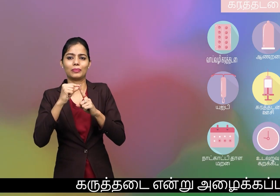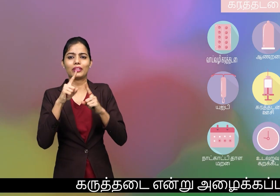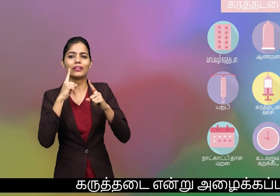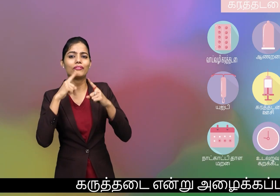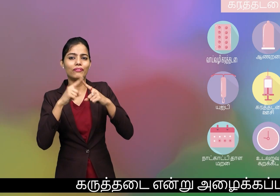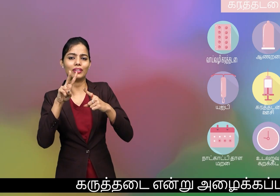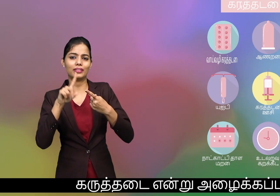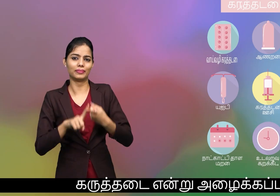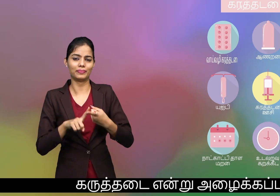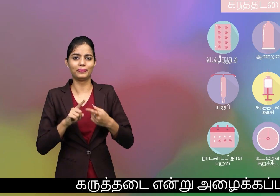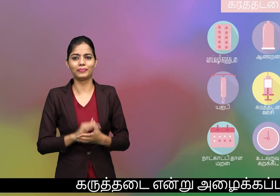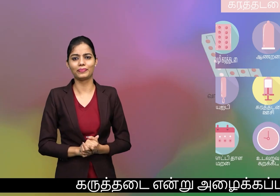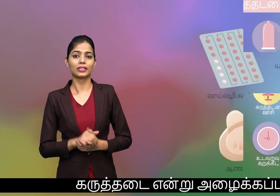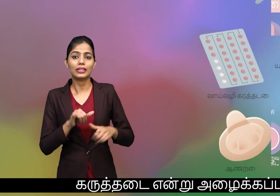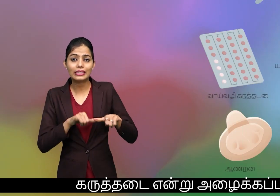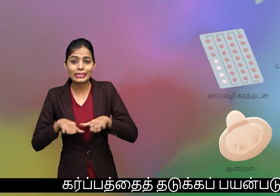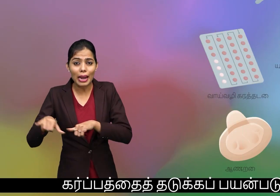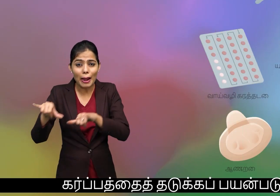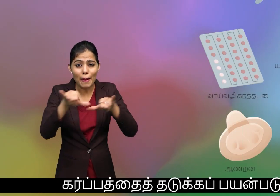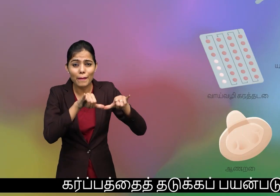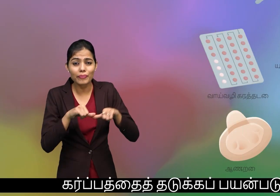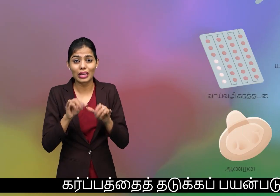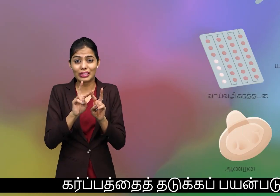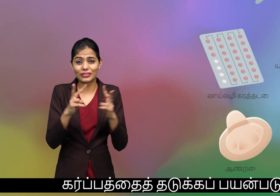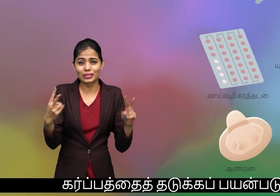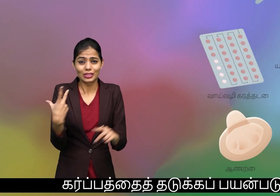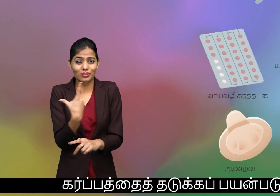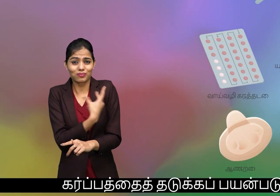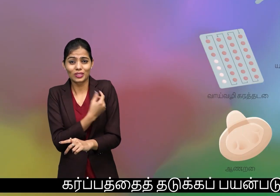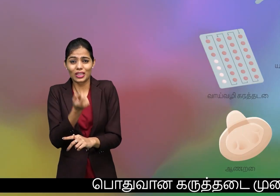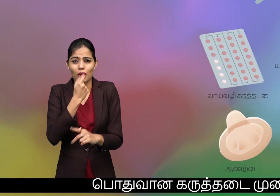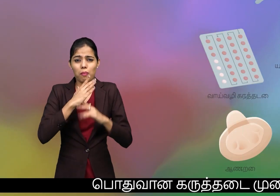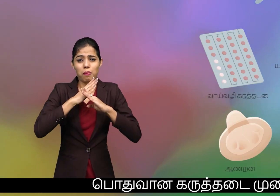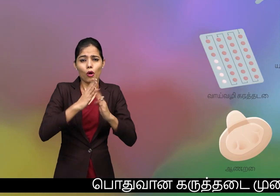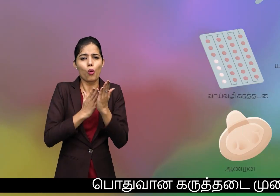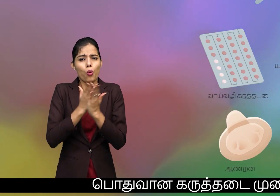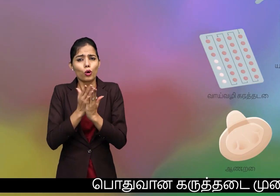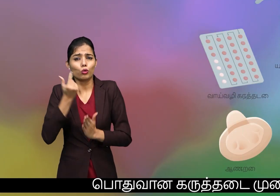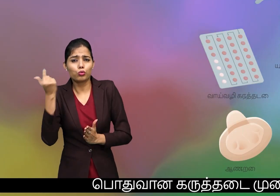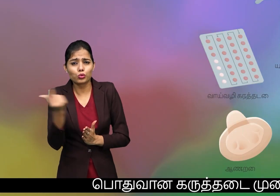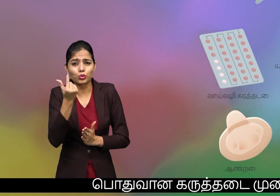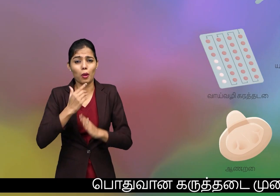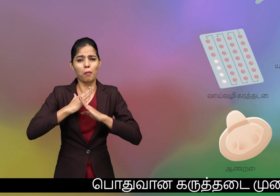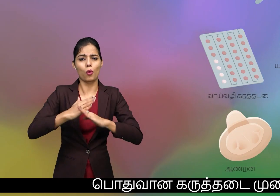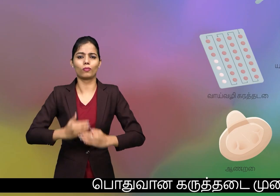என்று அழைக்கப்படுகிறது. கர்ப்பத்தை தடுக்க பயன்படுத்தப்படும் பொதுவான கருத்தடை முறைகள்.